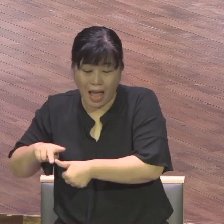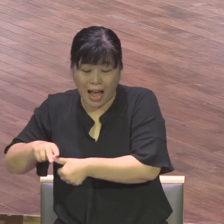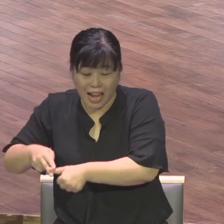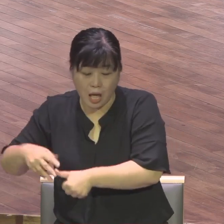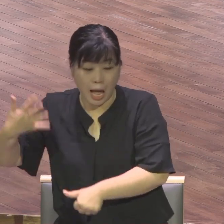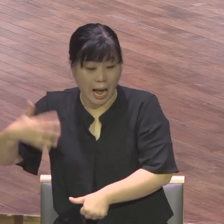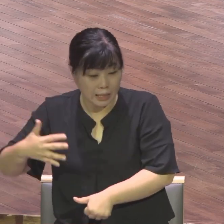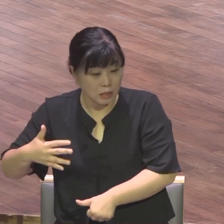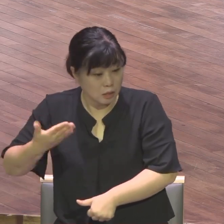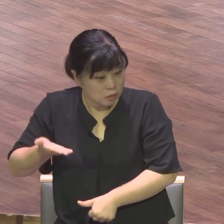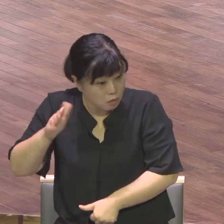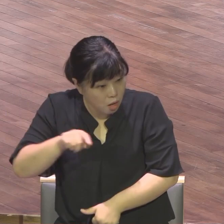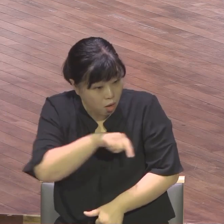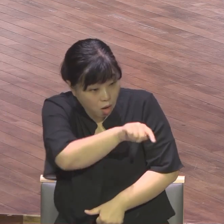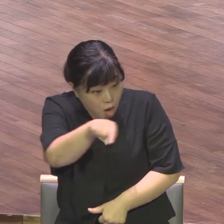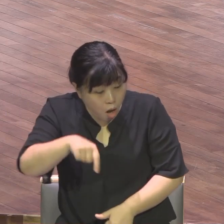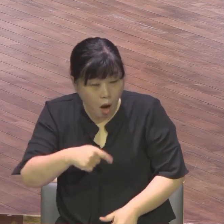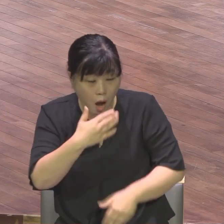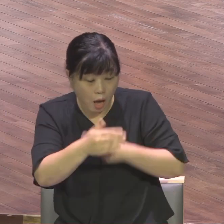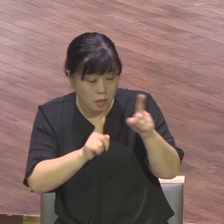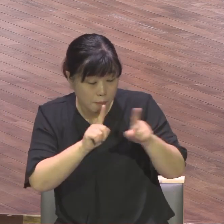하나님 높임을 드러미르라.